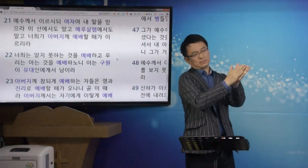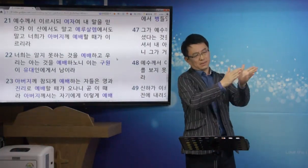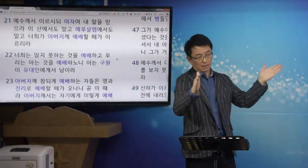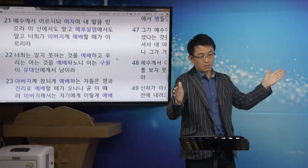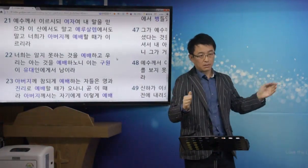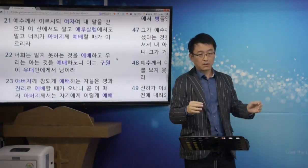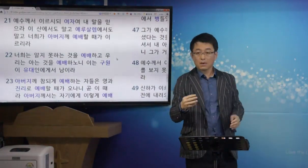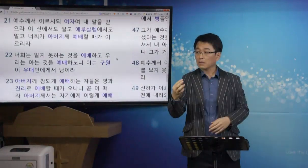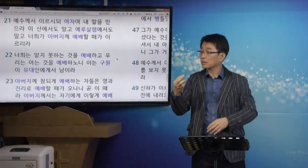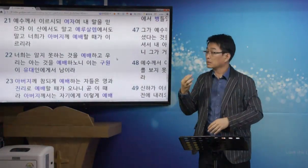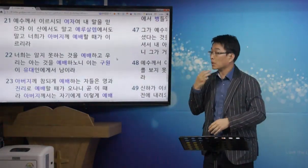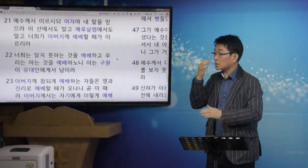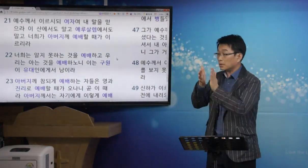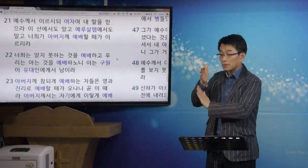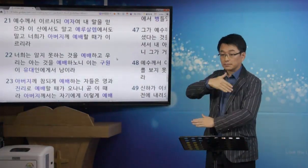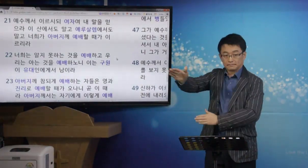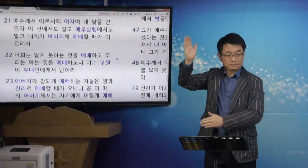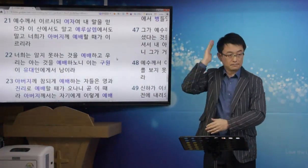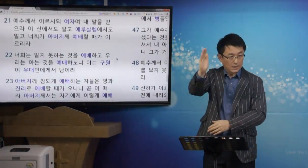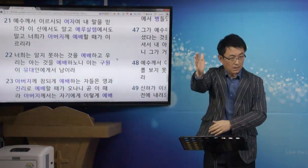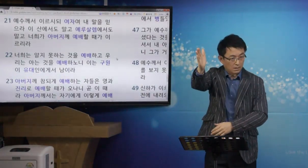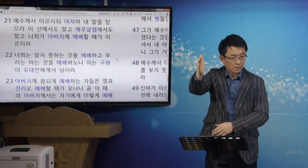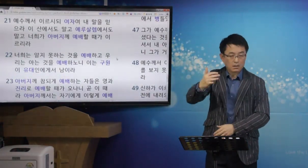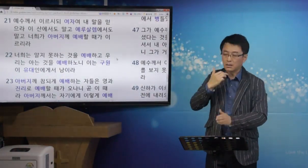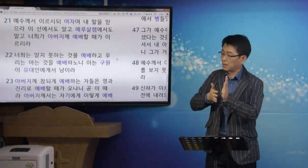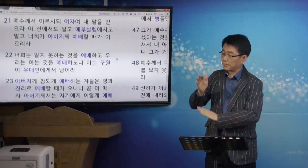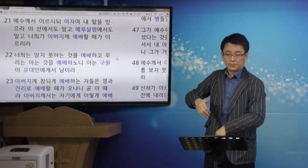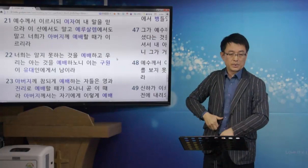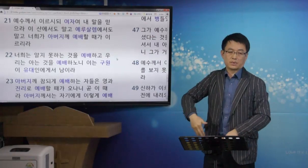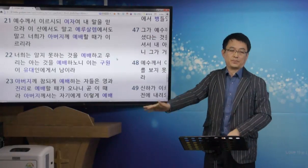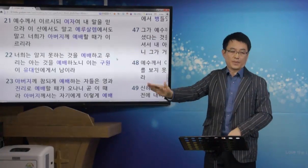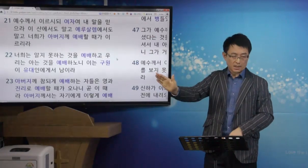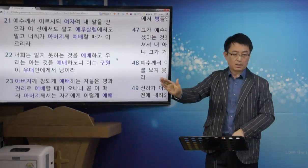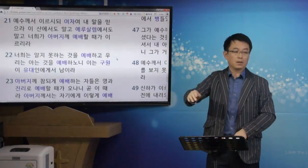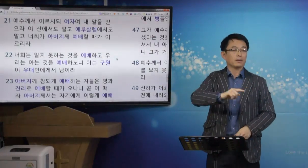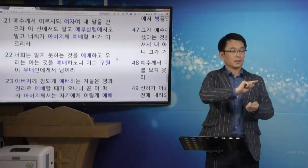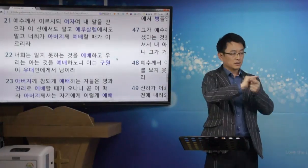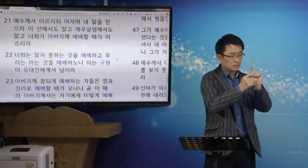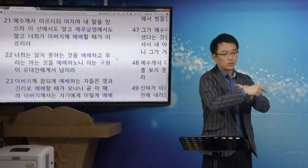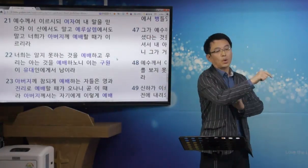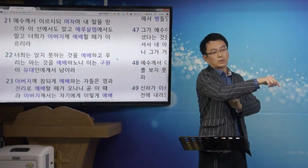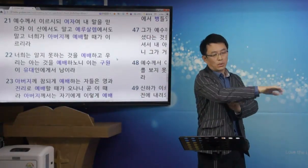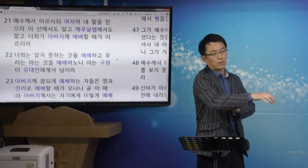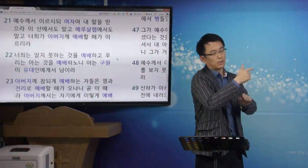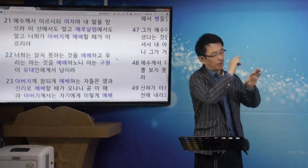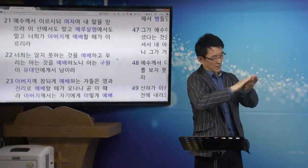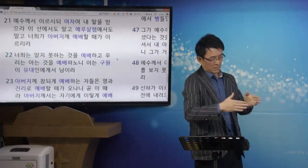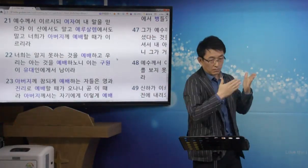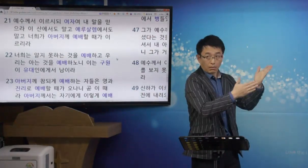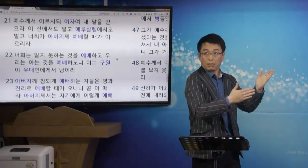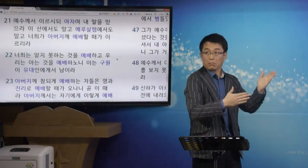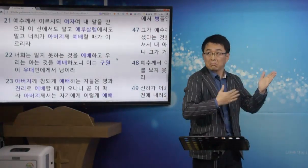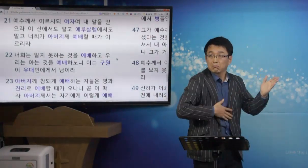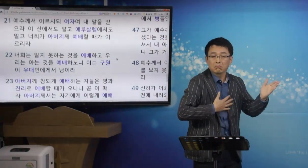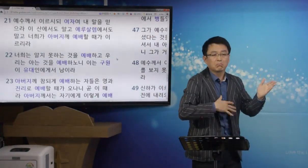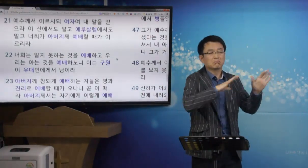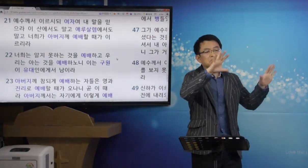신상을 만들어서 섬기게 되었습니다. 예루살렘으로 가지 마라. 예루살렘으로 갈 필요 없다. 이곳에서 예배드리면